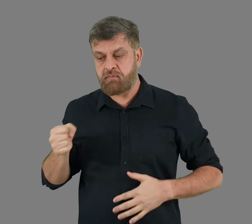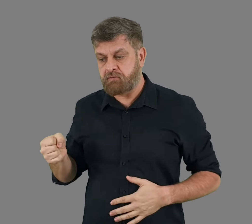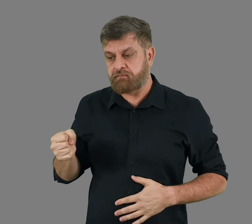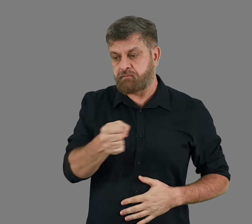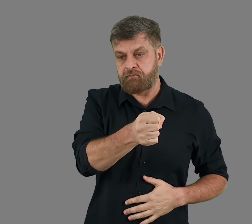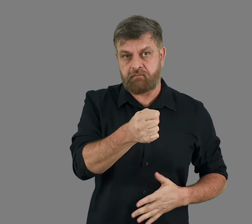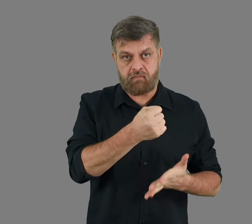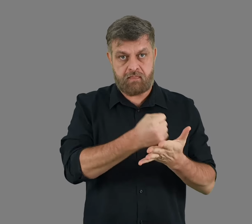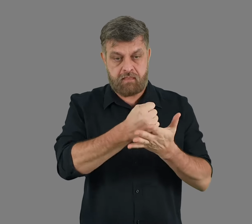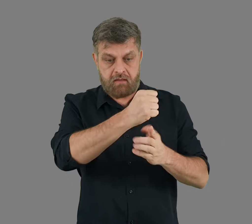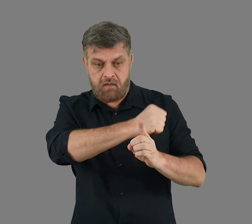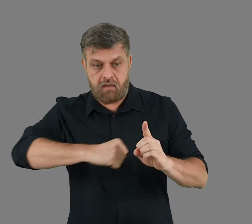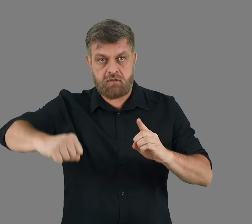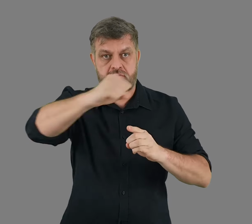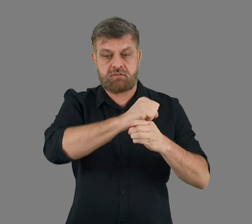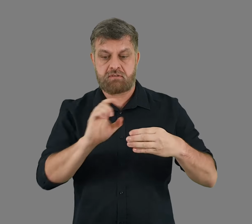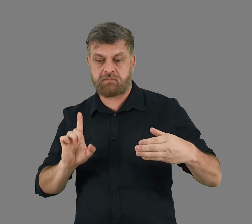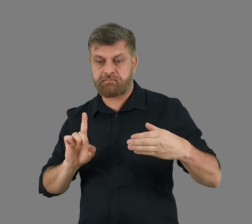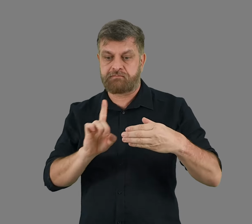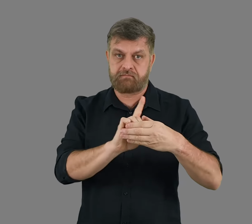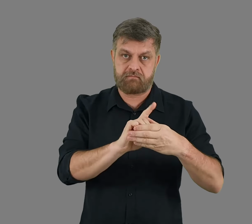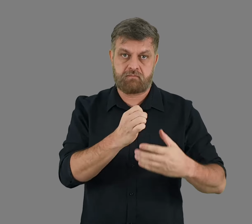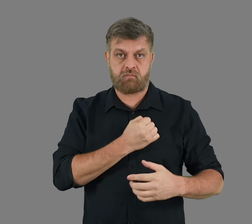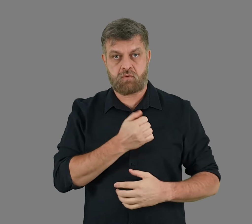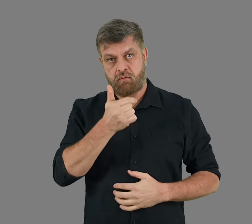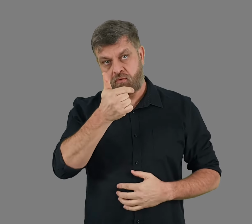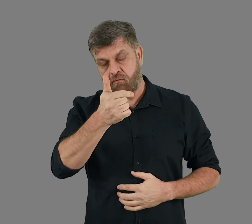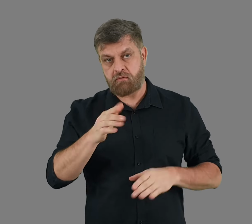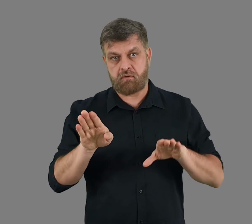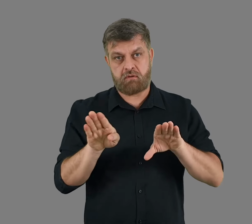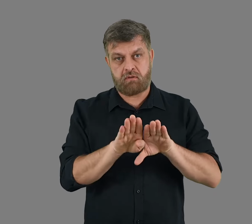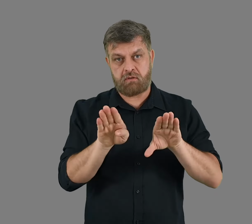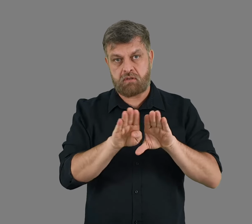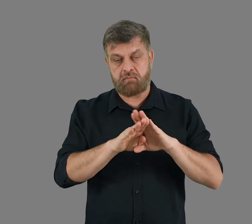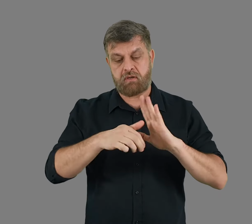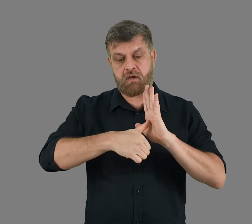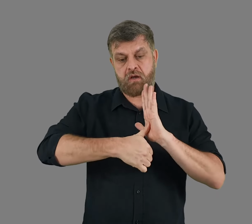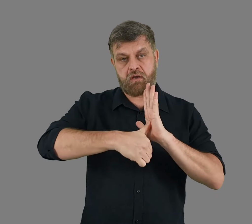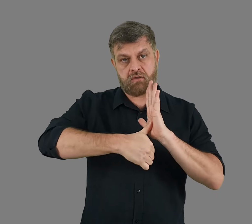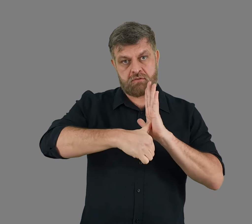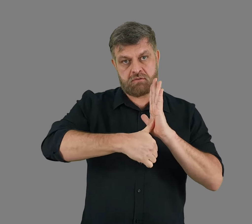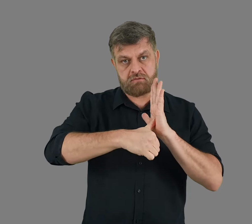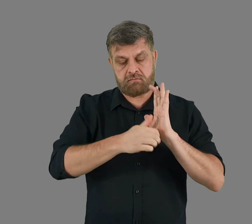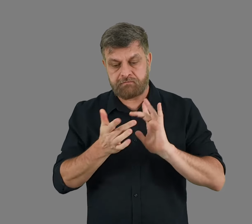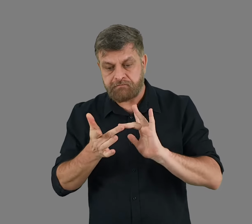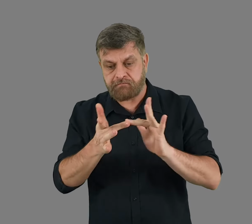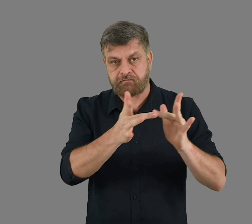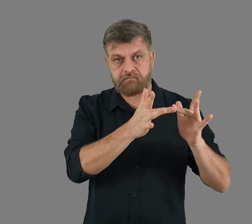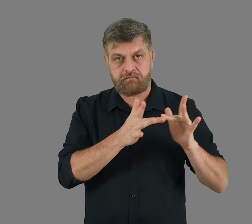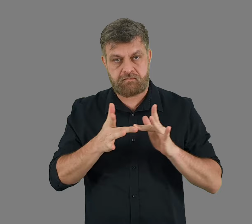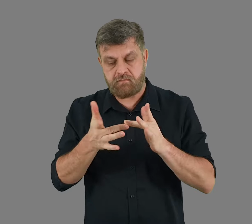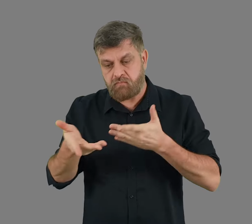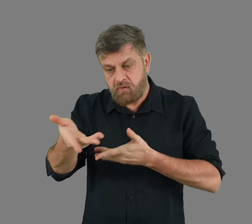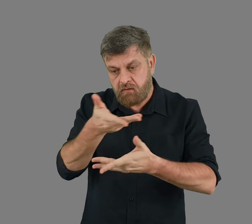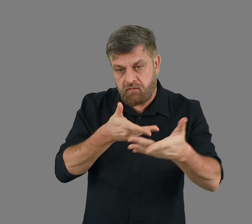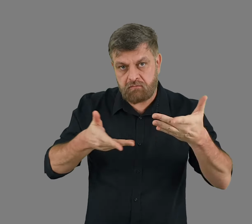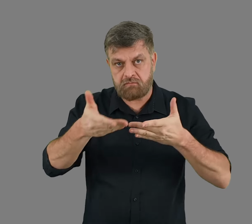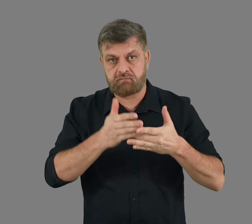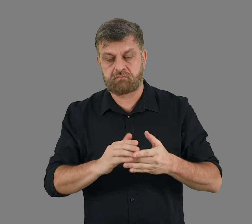sociedade. 2. Promover a interação de seus associados através de manifestações e eventos de caráter